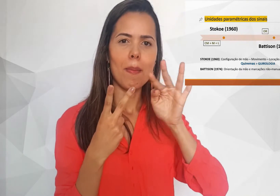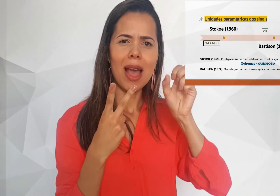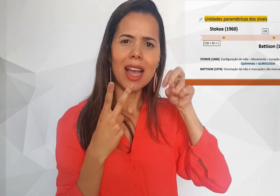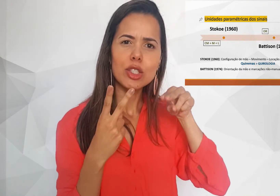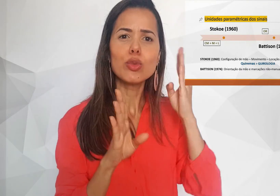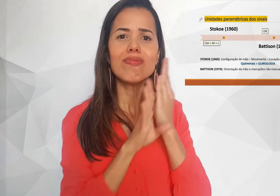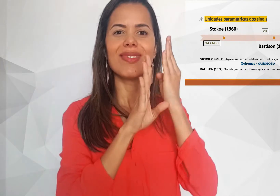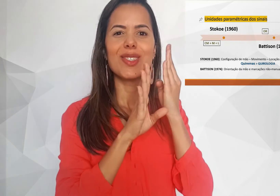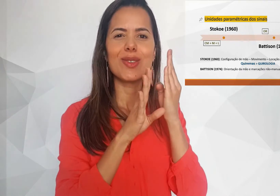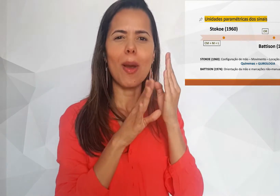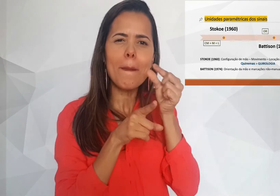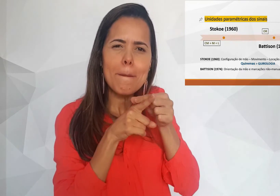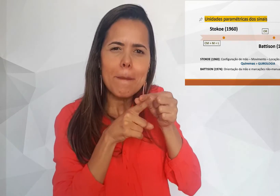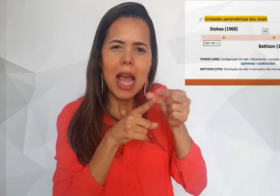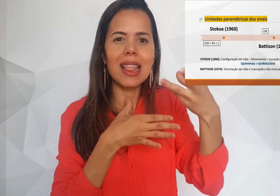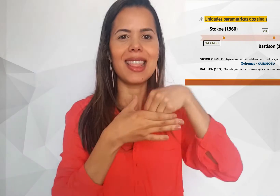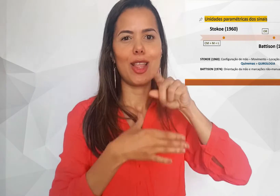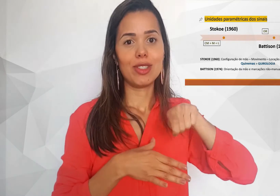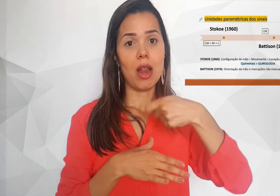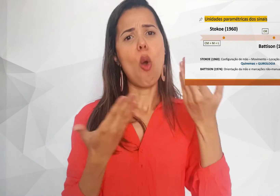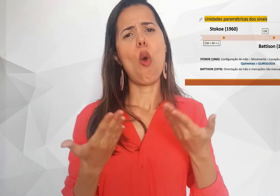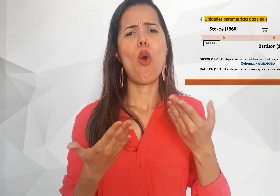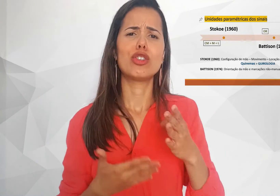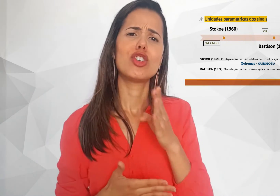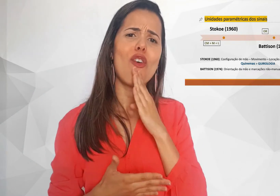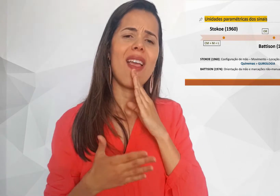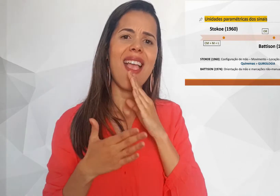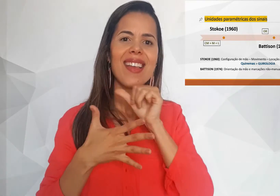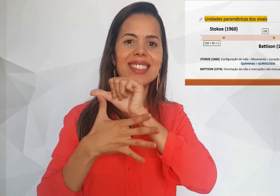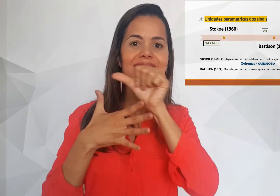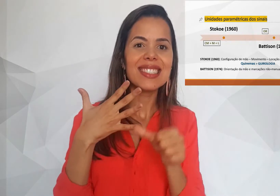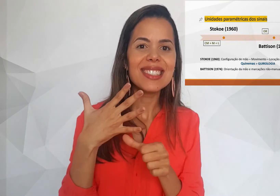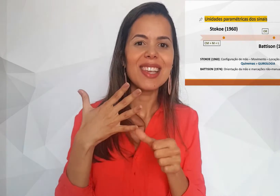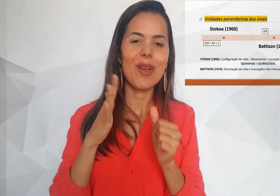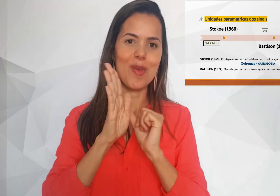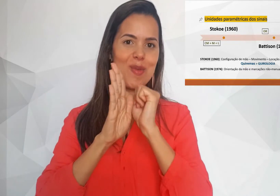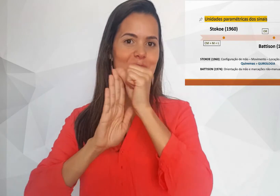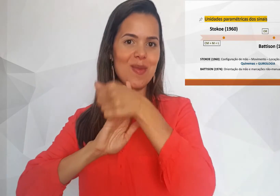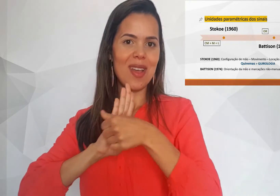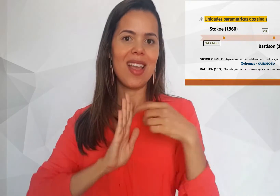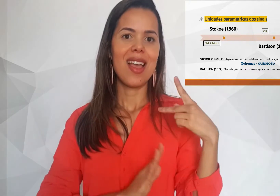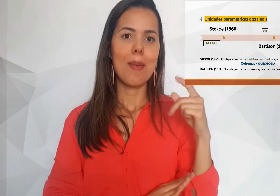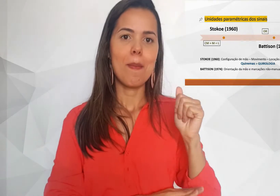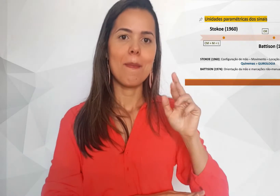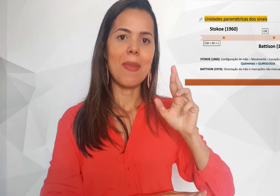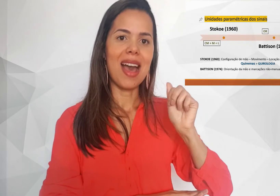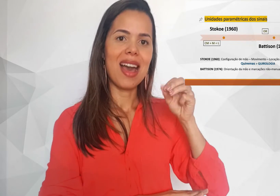unidades formativas dos sinais, tá? Ao que hoje nós conhecemos como 5 parâmetros, mas eu já disse para vocês que